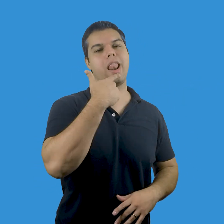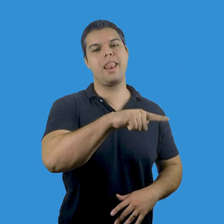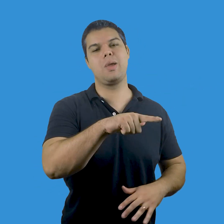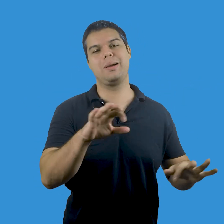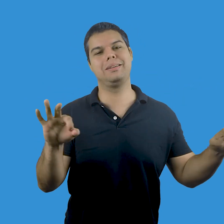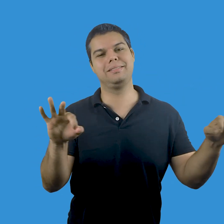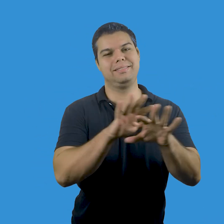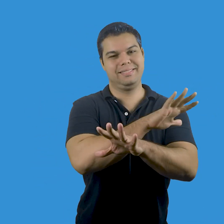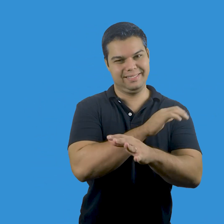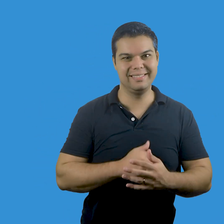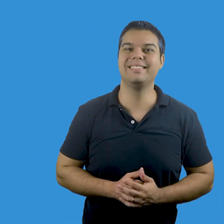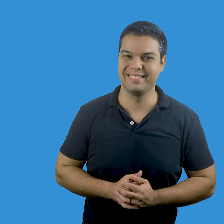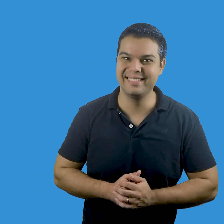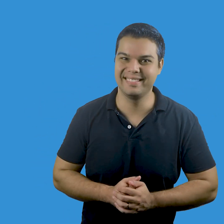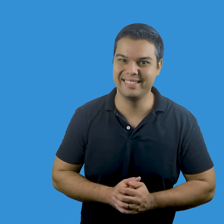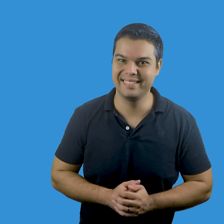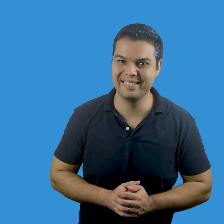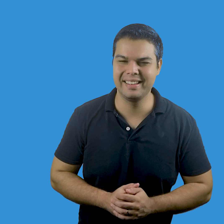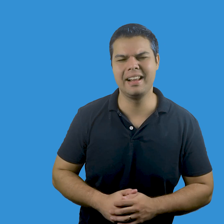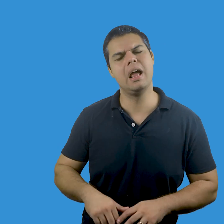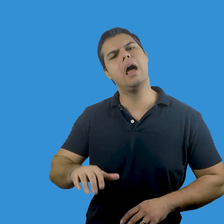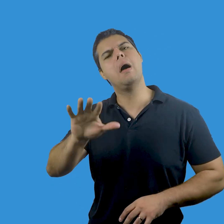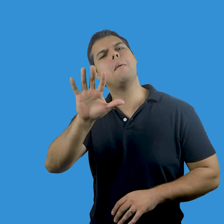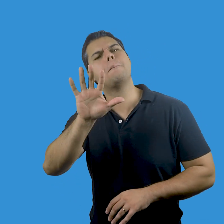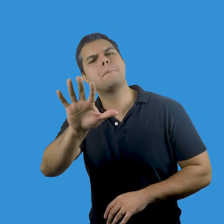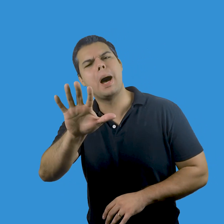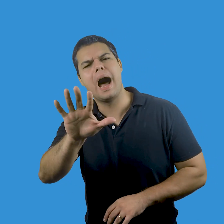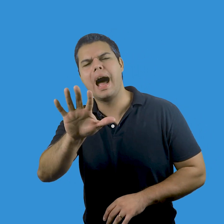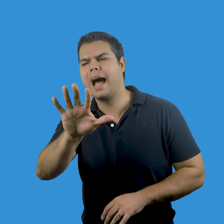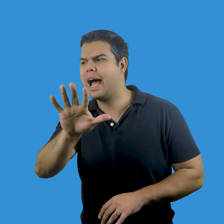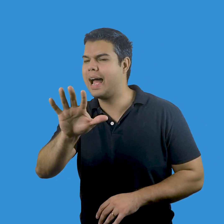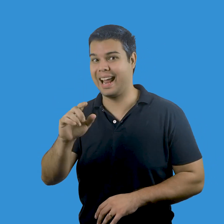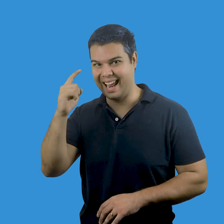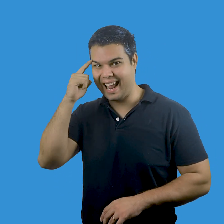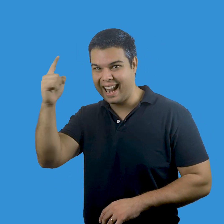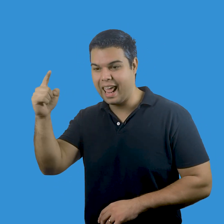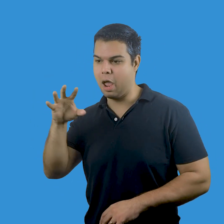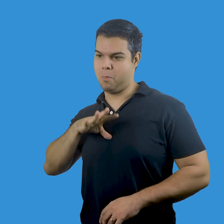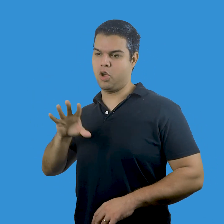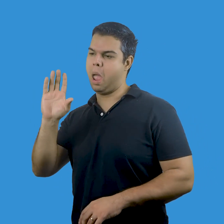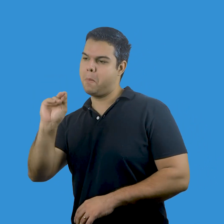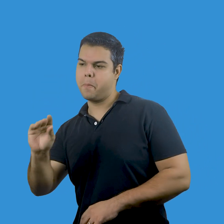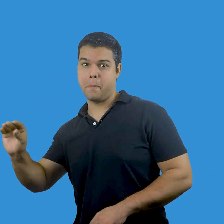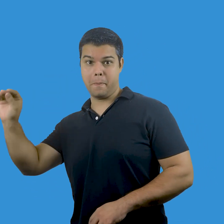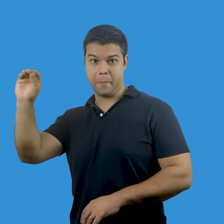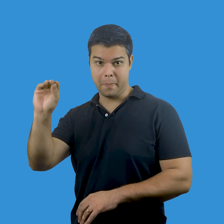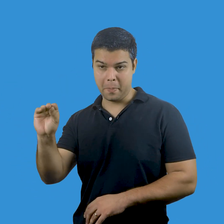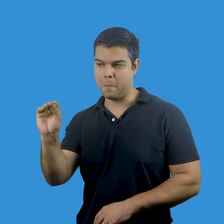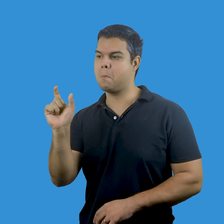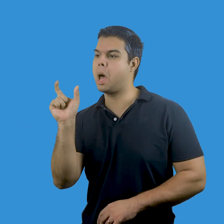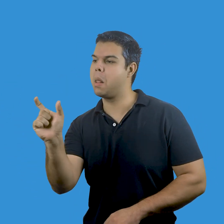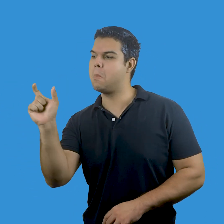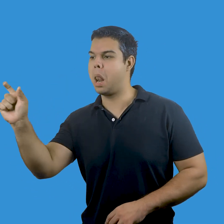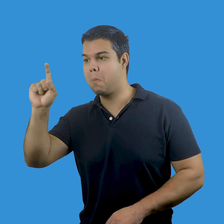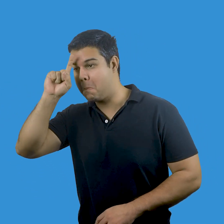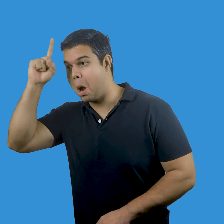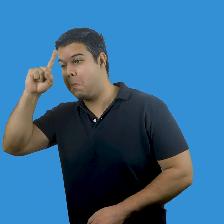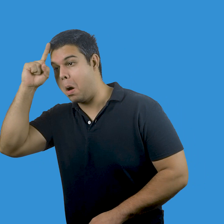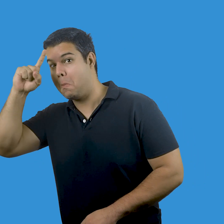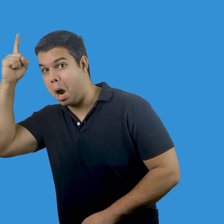neologismos. Afinal, como nas línguas orais, novos sinais vão sendo acrescentados no dia a dia.